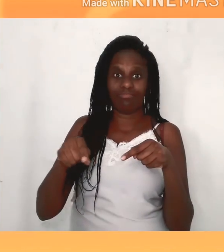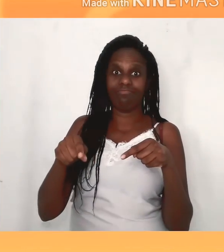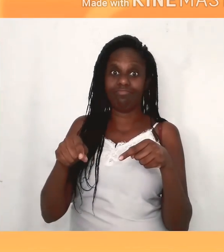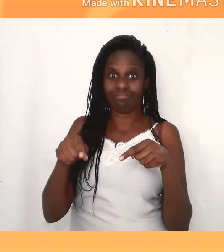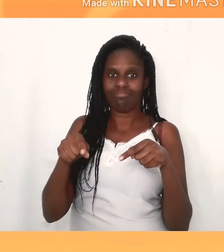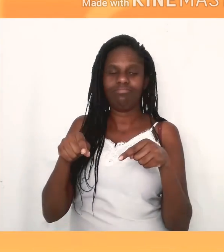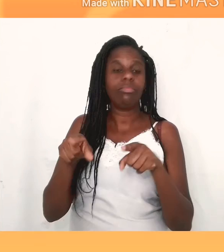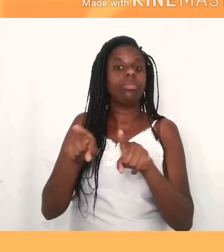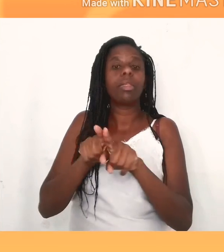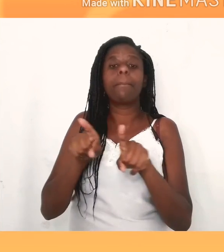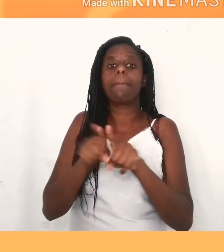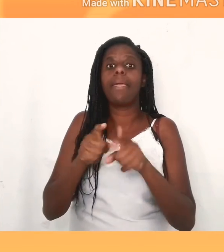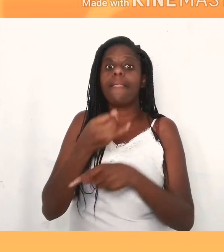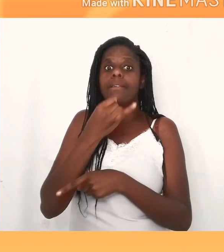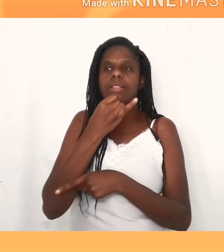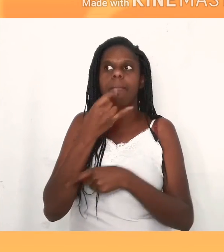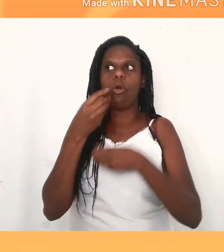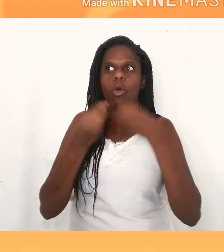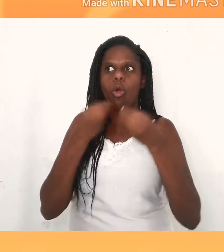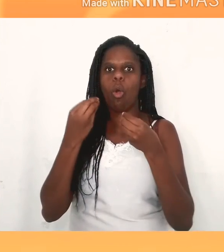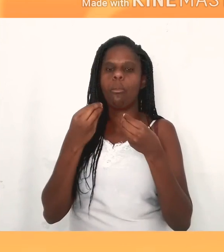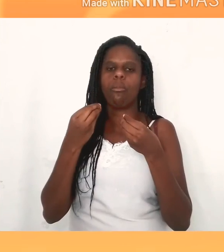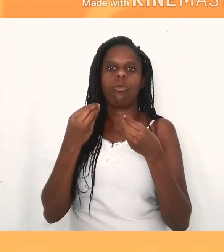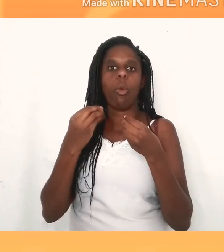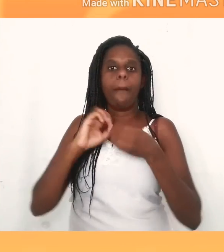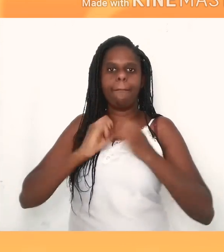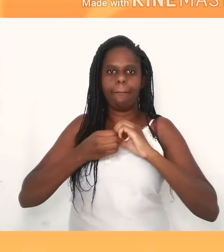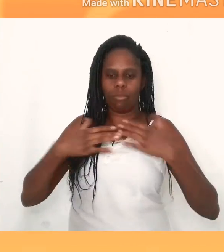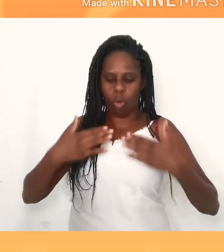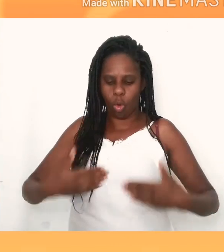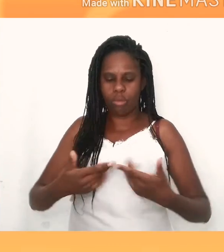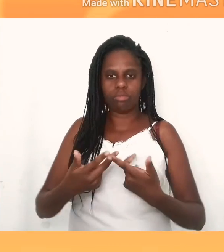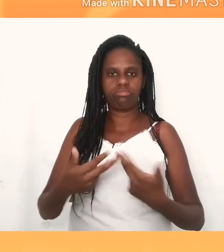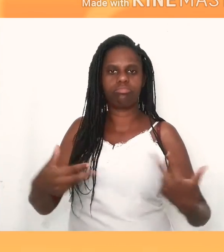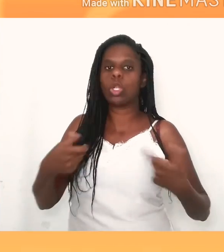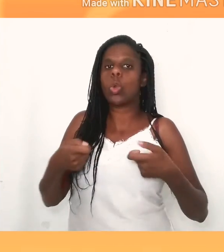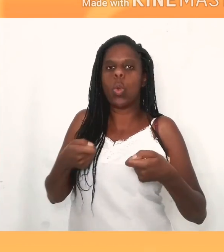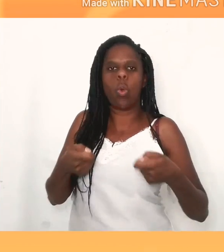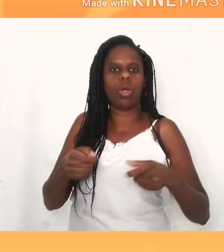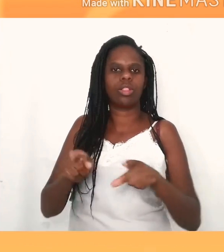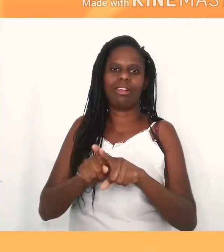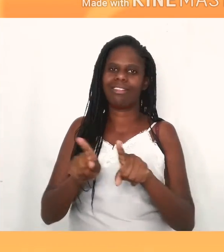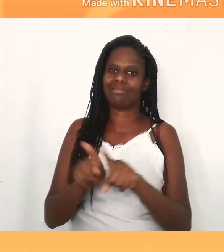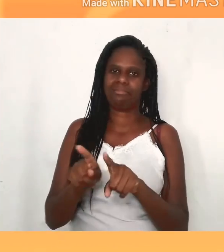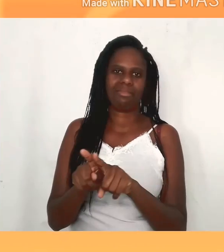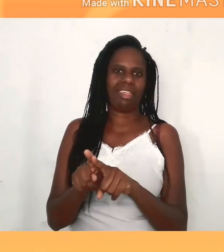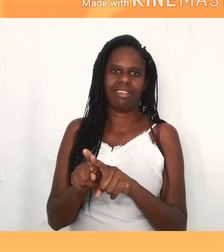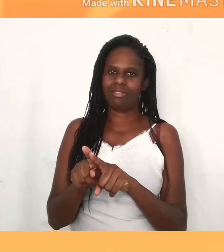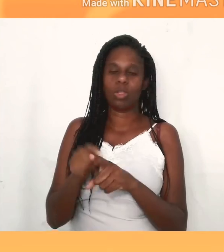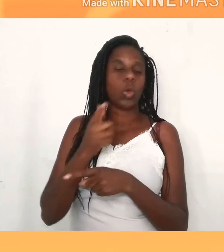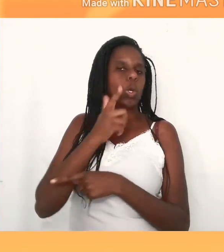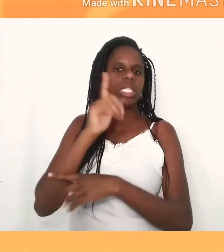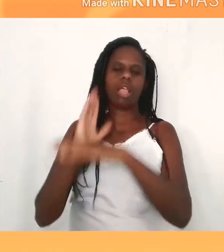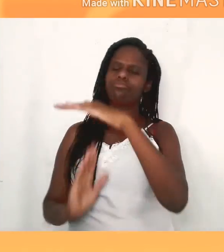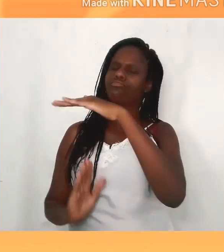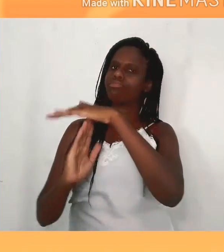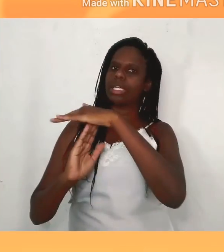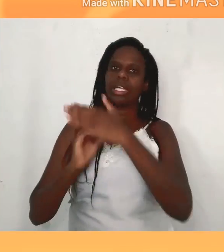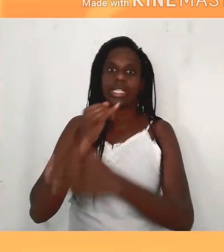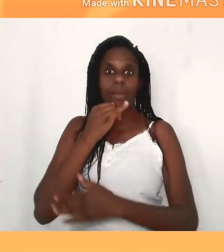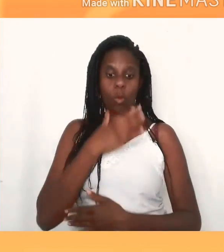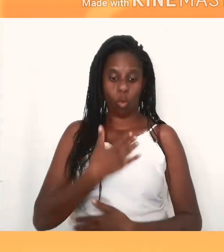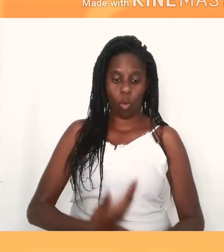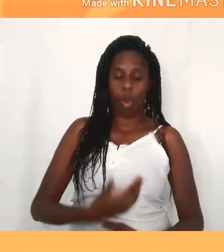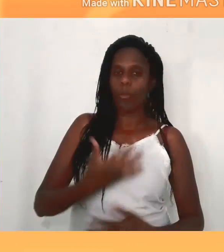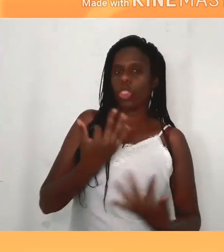essa carga toda, e nem tampouco pelos condicionamentos normais biológicos, né, que o corpo está sempre entendendo